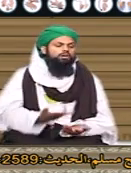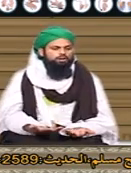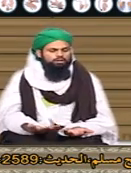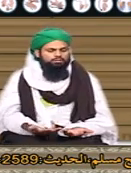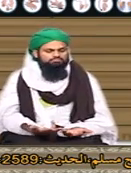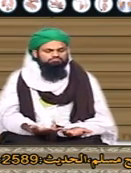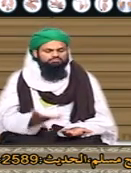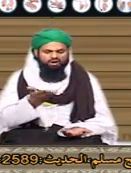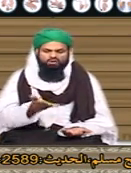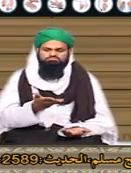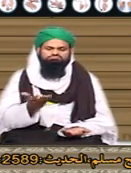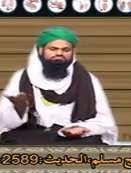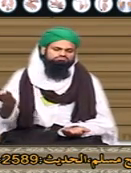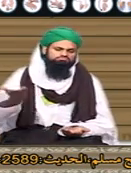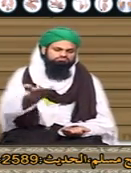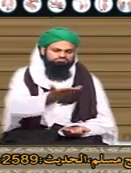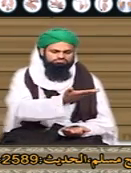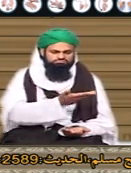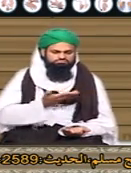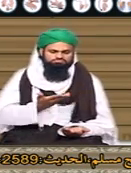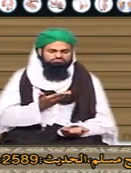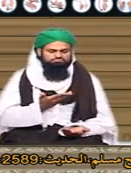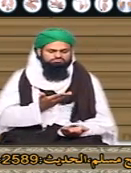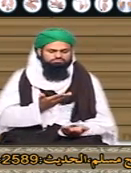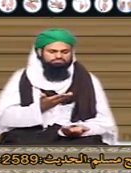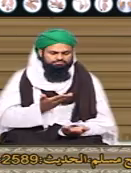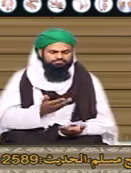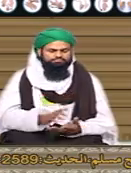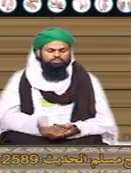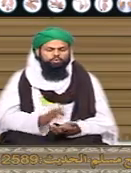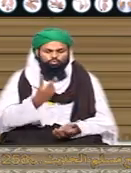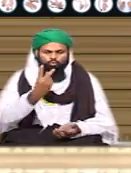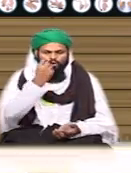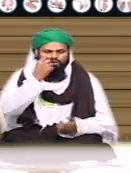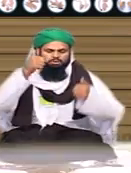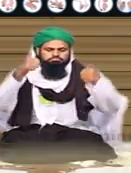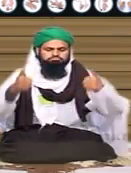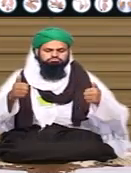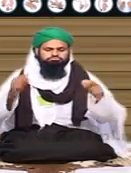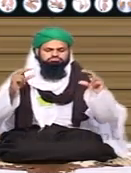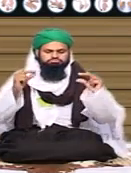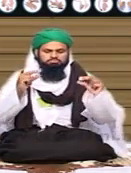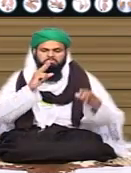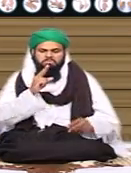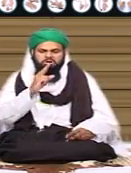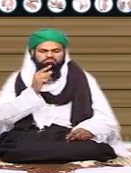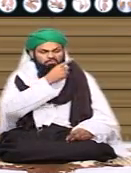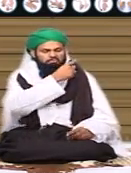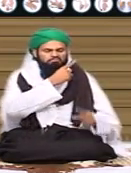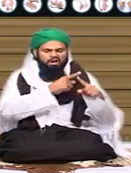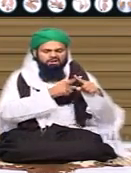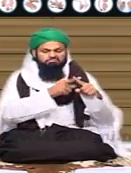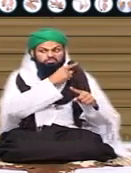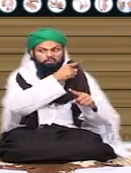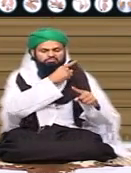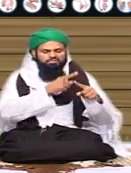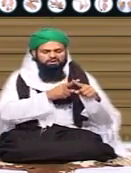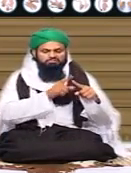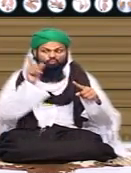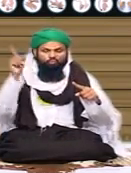بھی سخت. لیکن آج کل تو بدقسمتی سے کوئی نہیں بچتا. ذرا 2 آدمی جمع ہوئے تو تیسرے کی لگی بجھی شروع